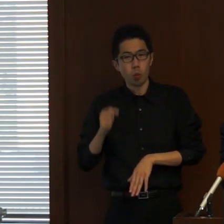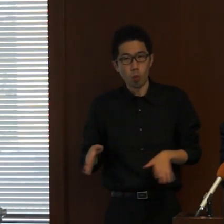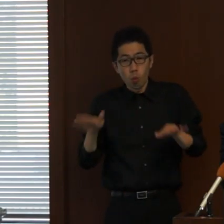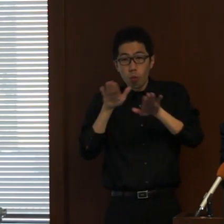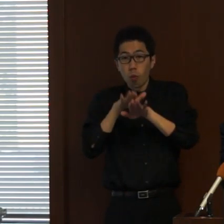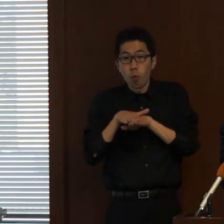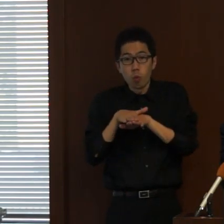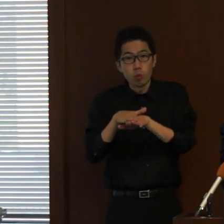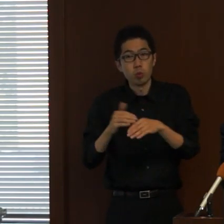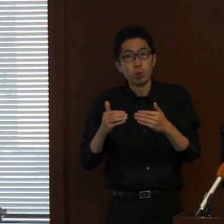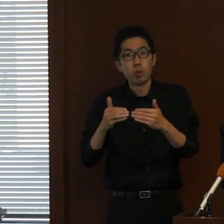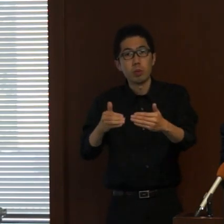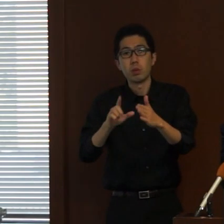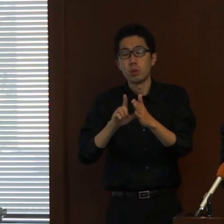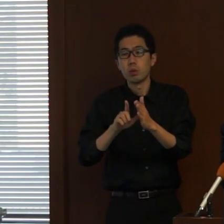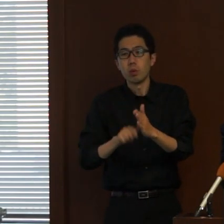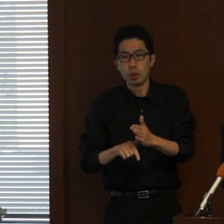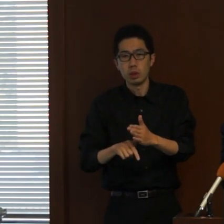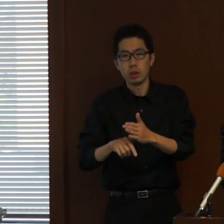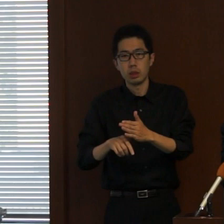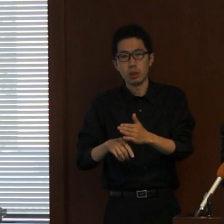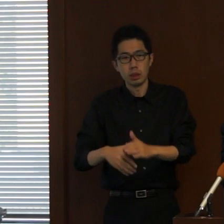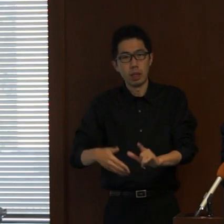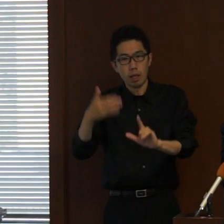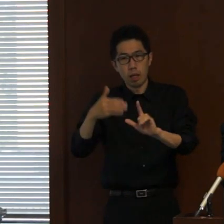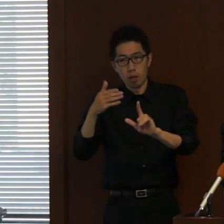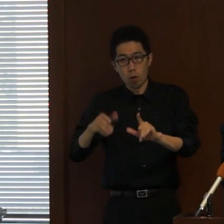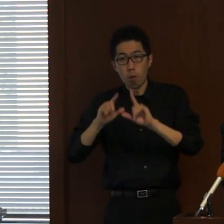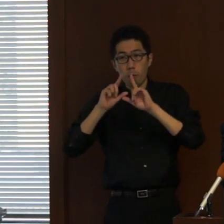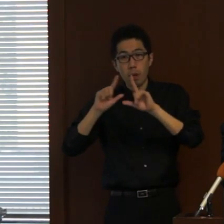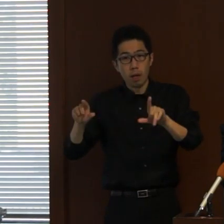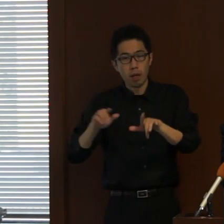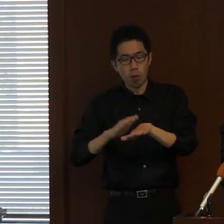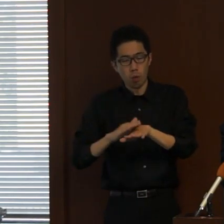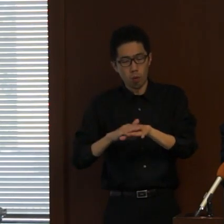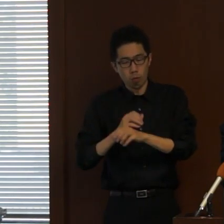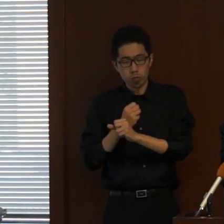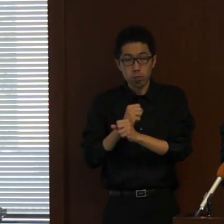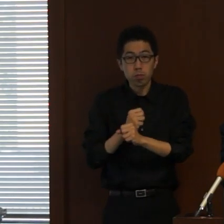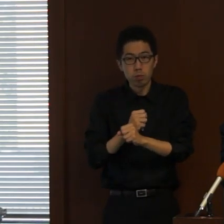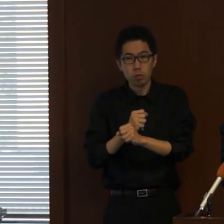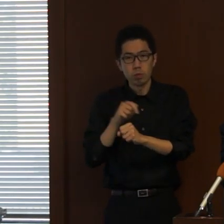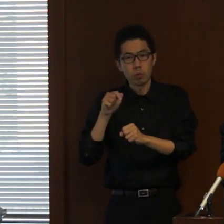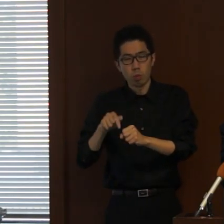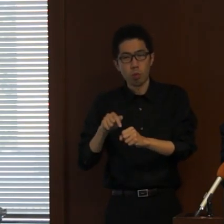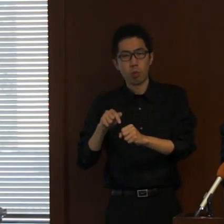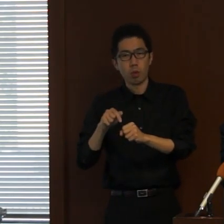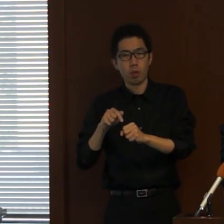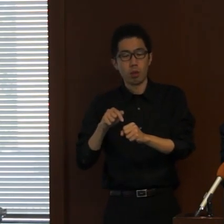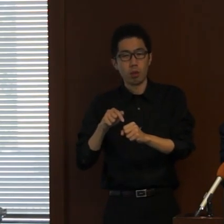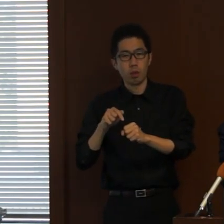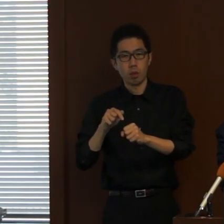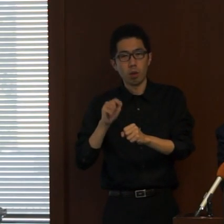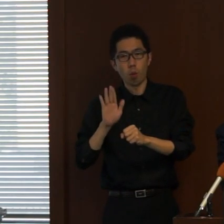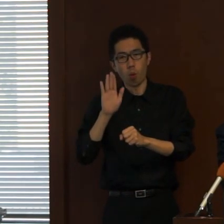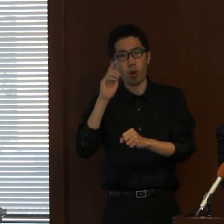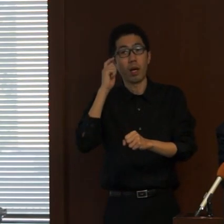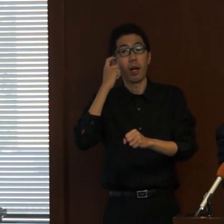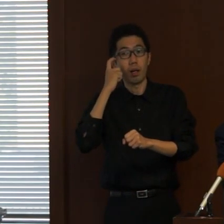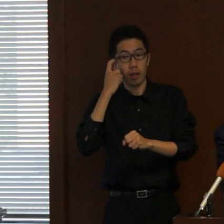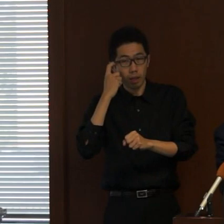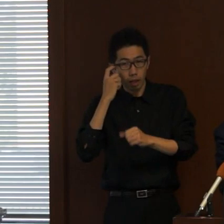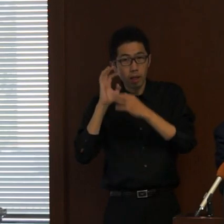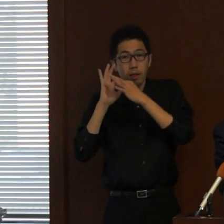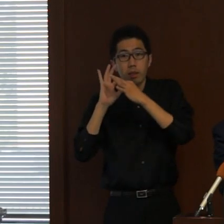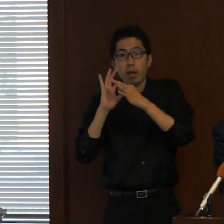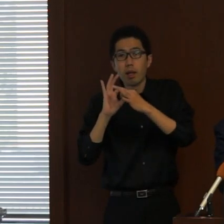ようなこの映像配信といったものができるのかどうかということも我々としてのもう考えながら、その